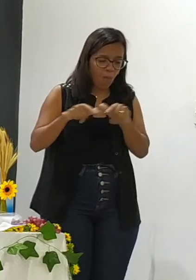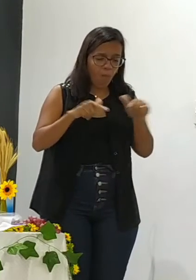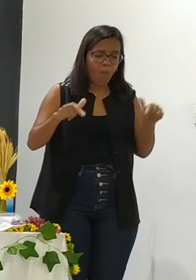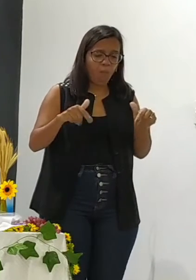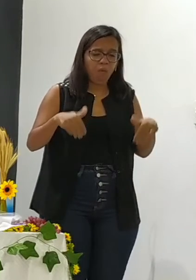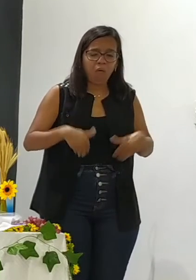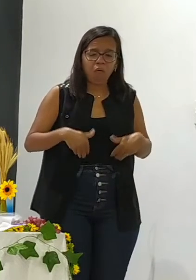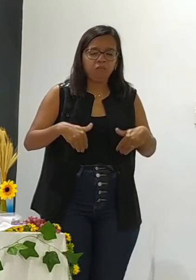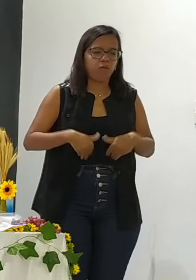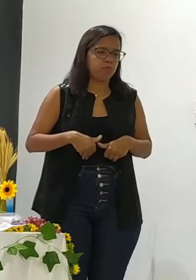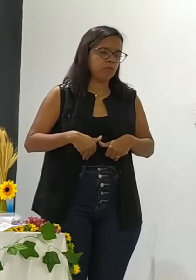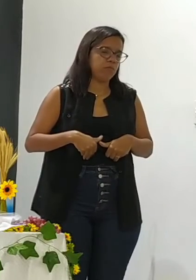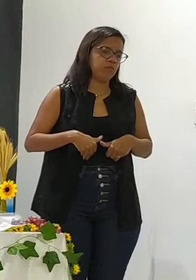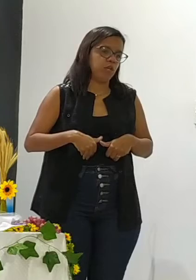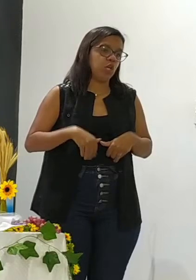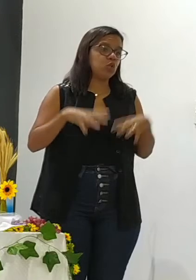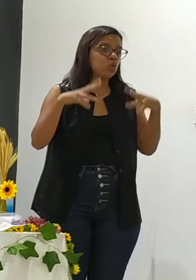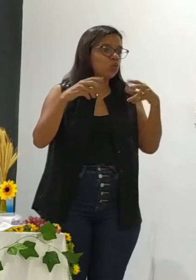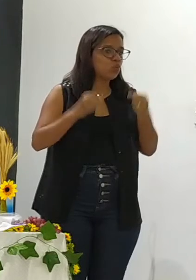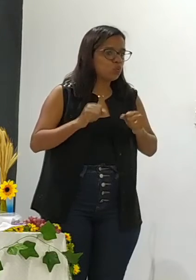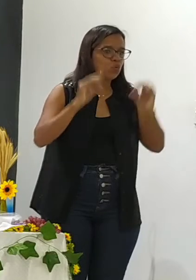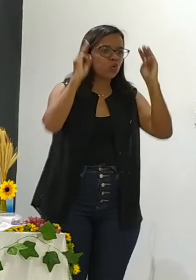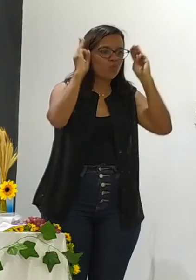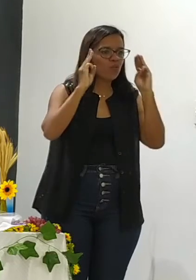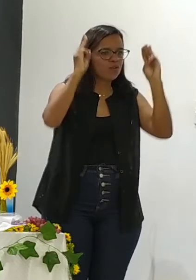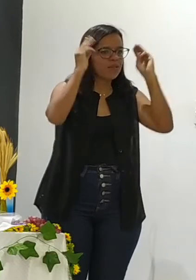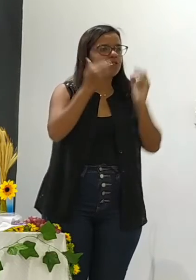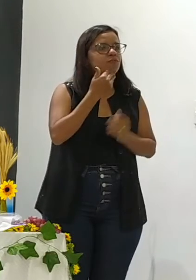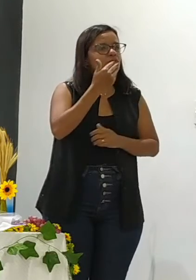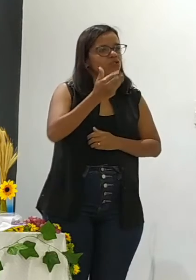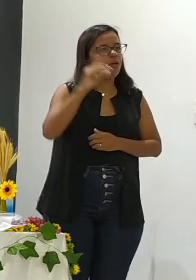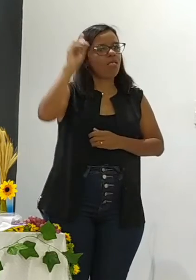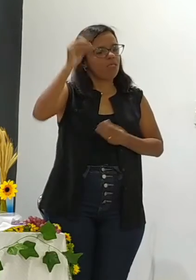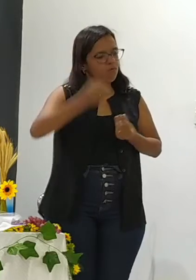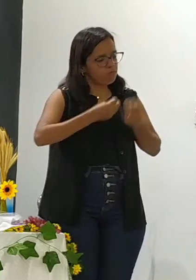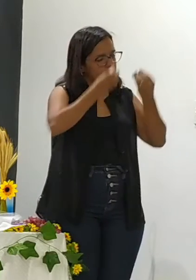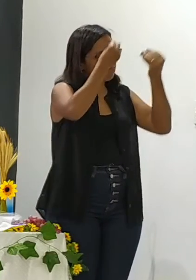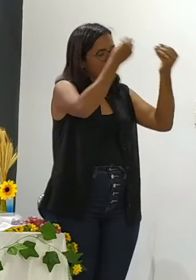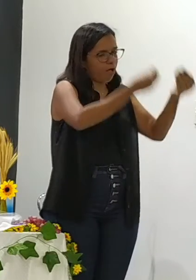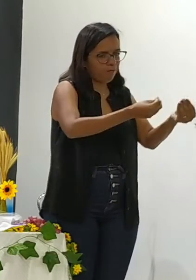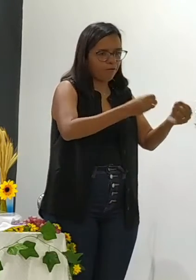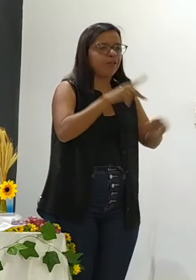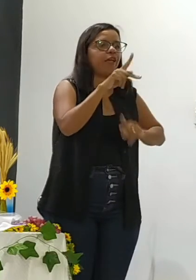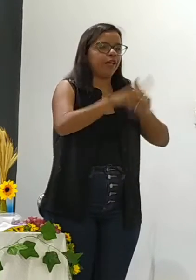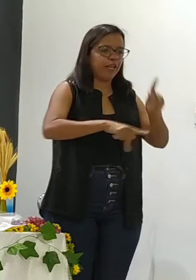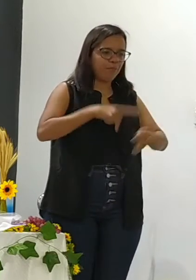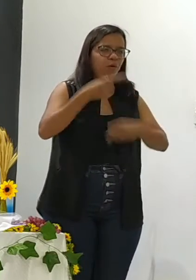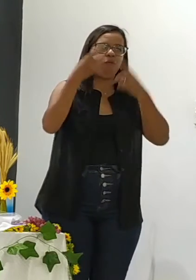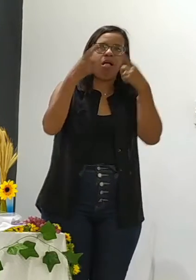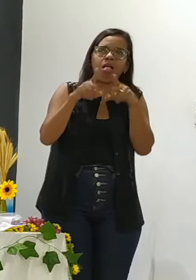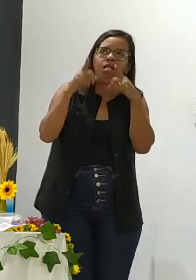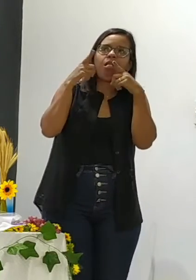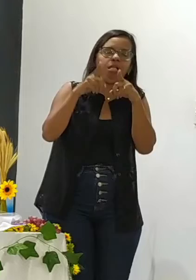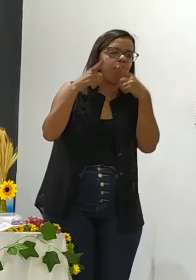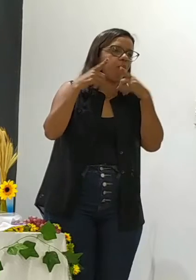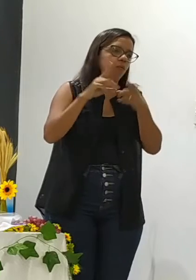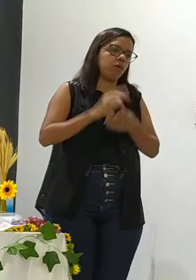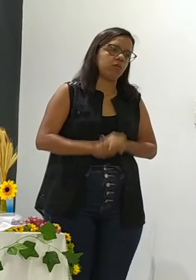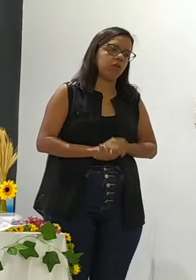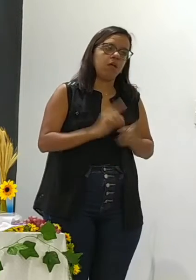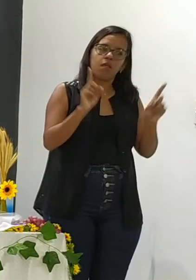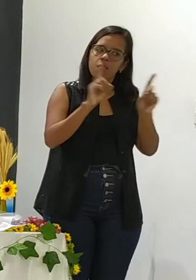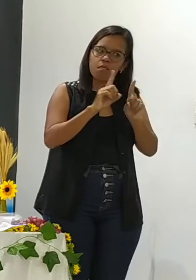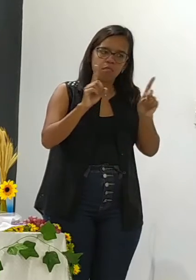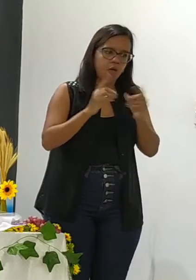Tudo que Moisés pedia, Deus dava. E eles murmurando. Então, não saia da casa